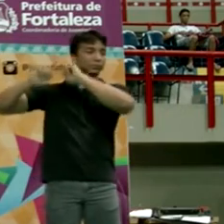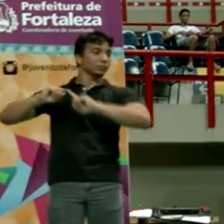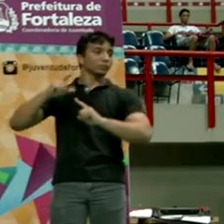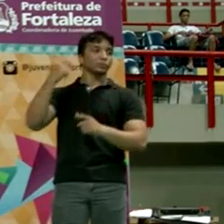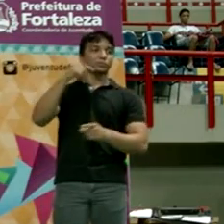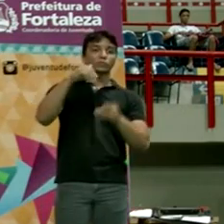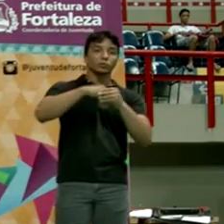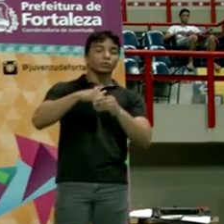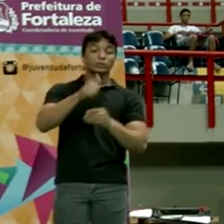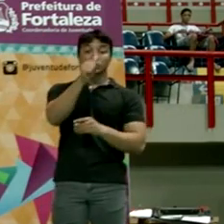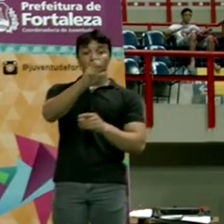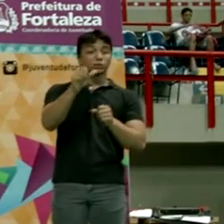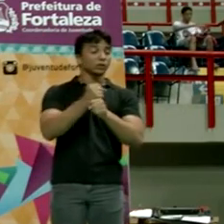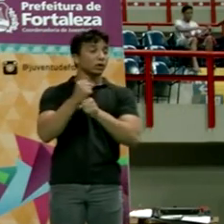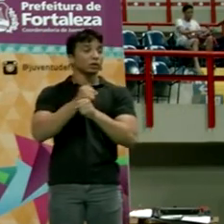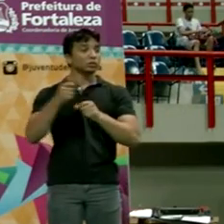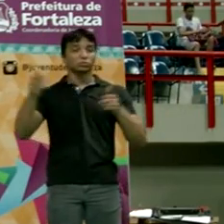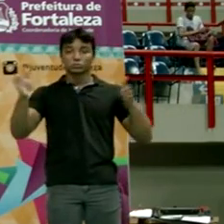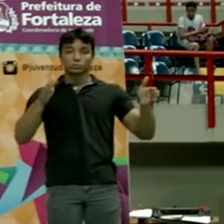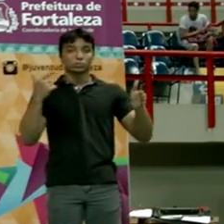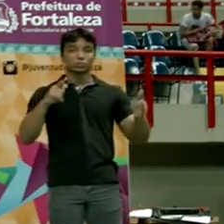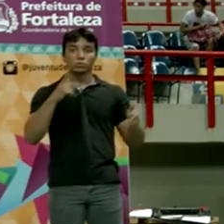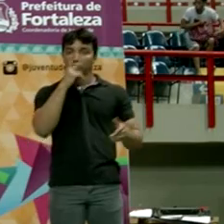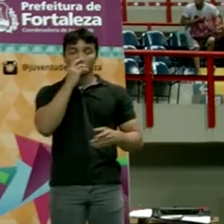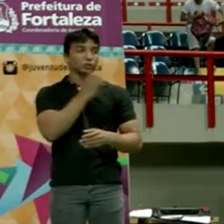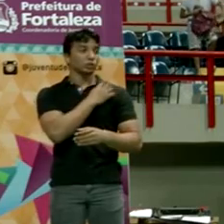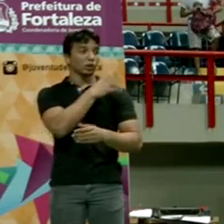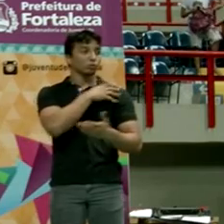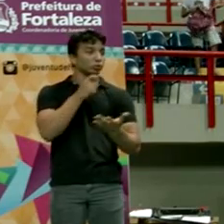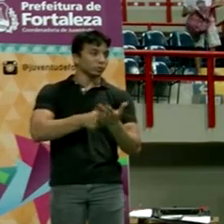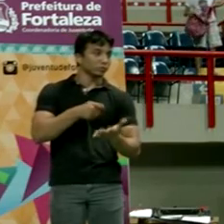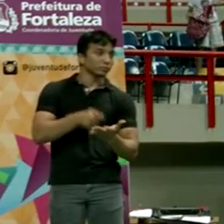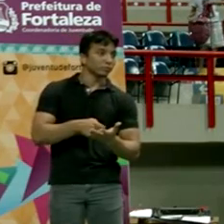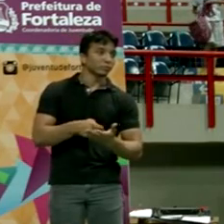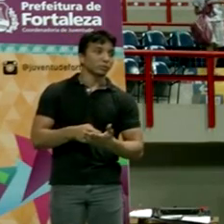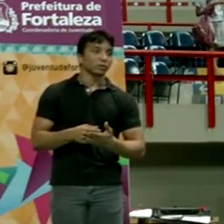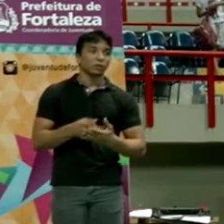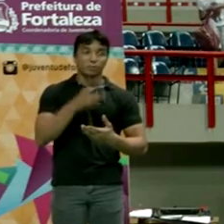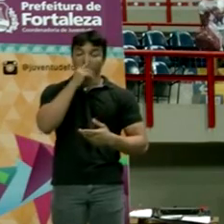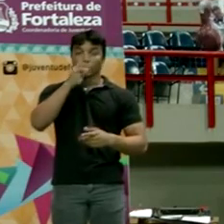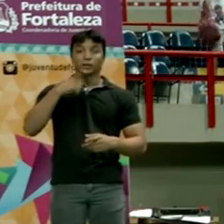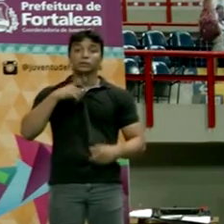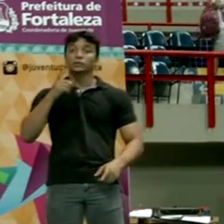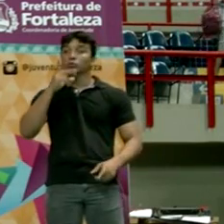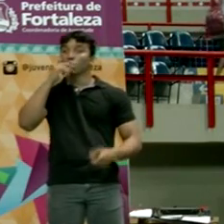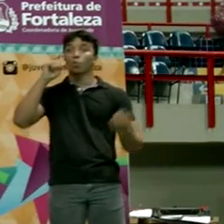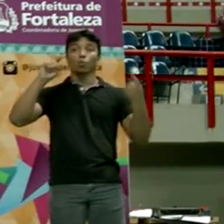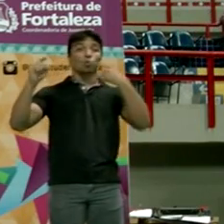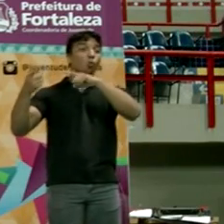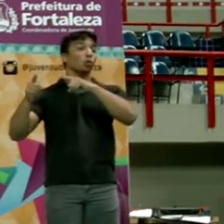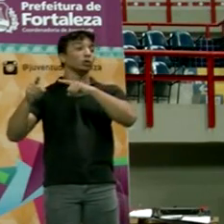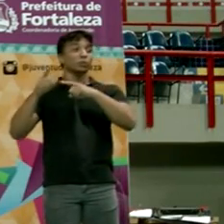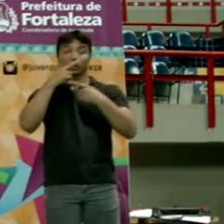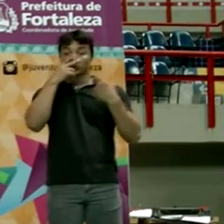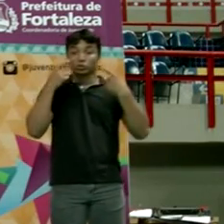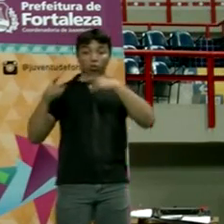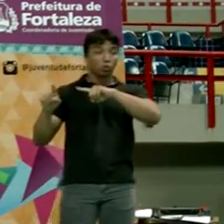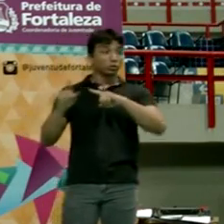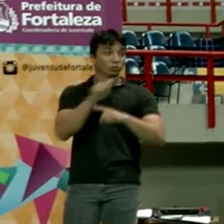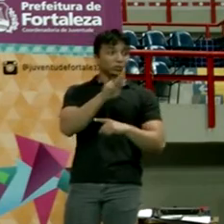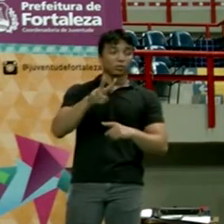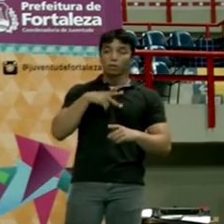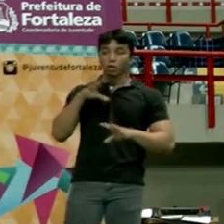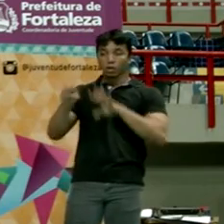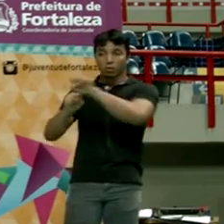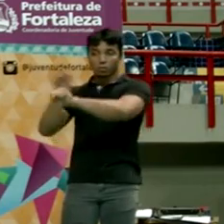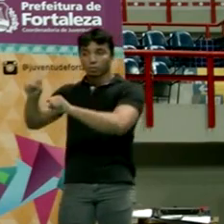eleição no Brasil durante 15 anos. Era uma ditadura. E os opositores de Getúlio eram perseguidos, eram